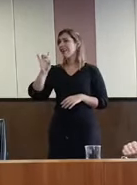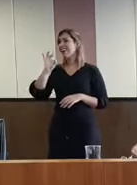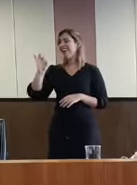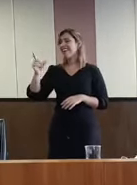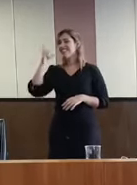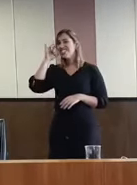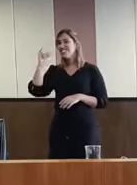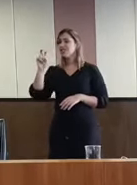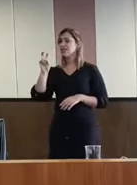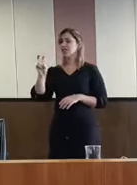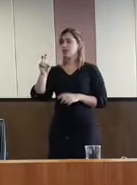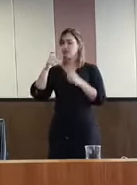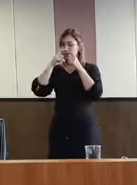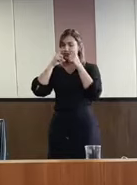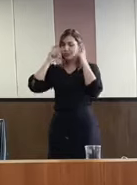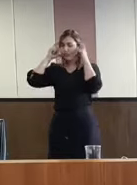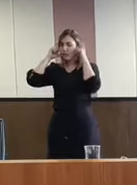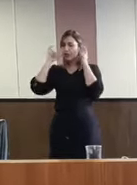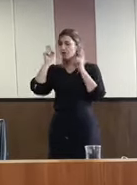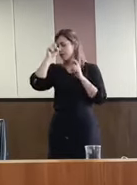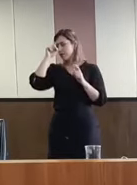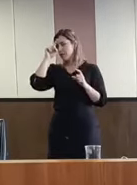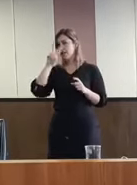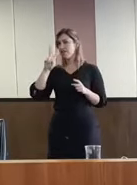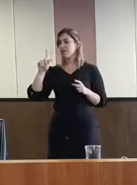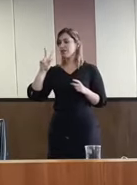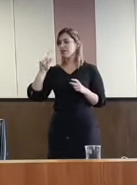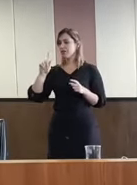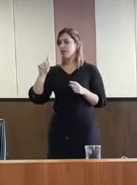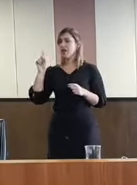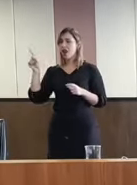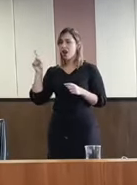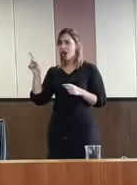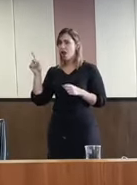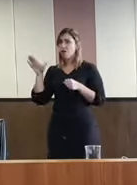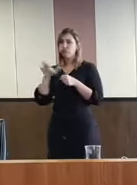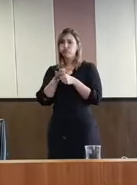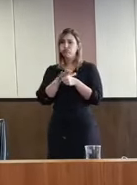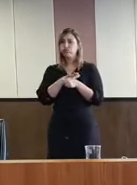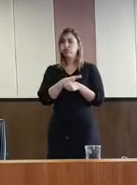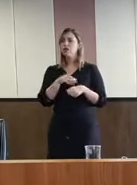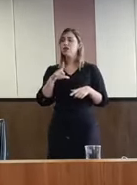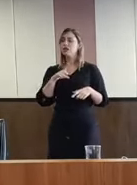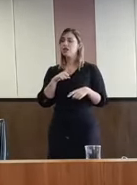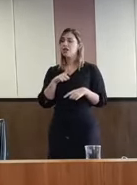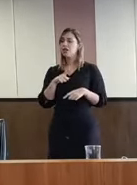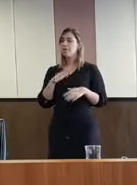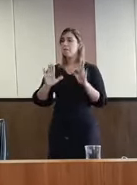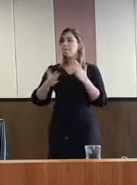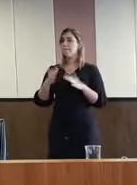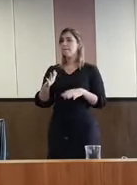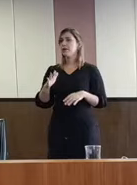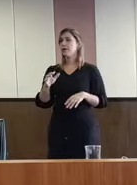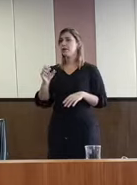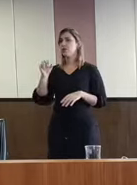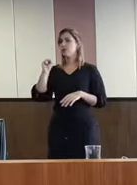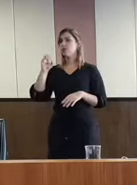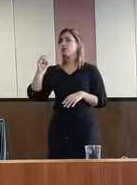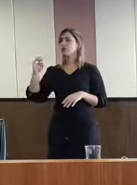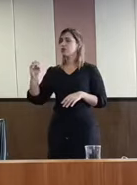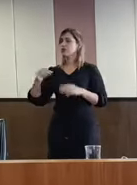dia. Esse hospital metropolitano na Várzea Grande, na sua capacidade máxima, ele estará próximo a quase